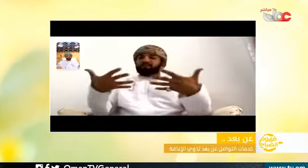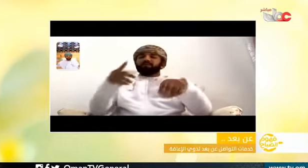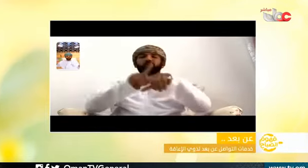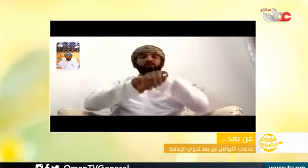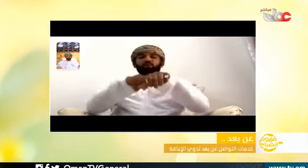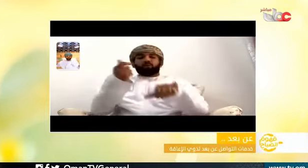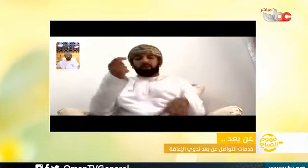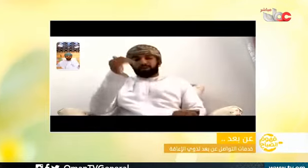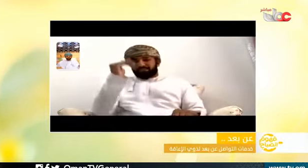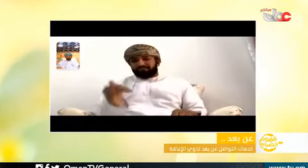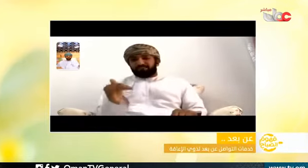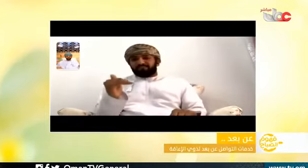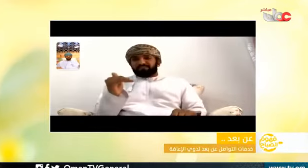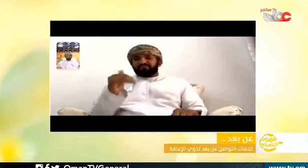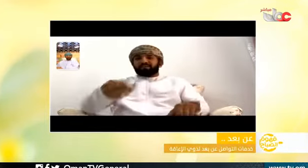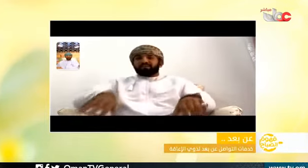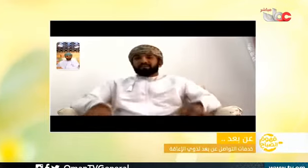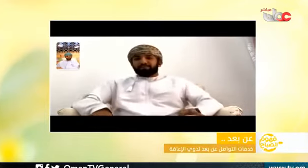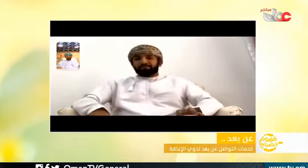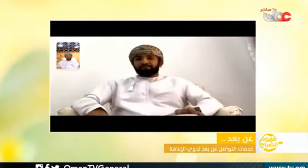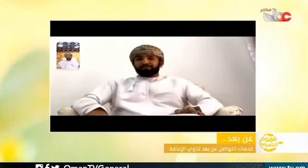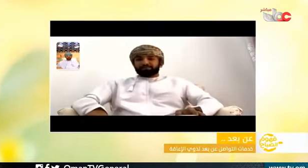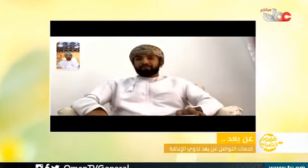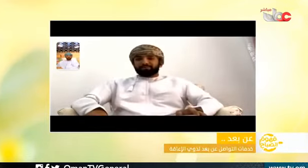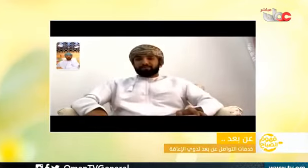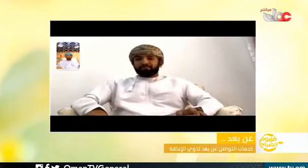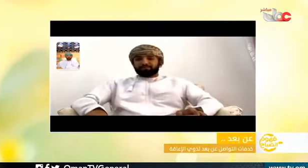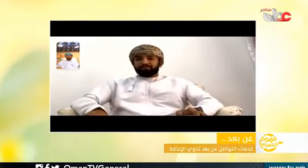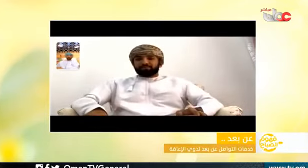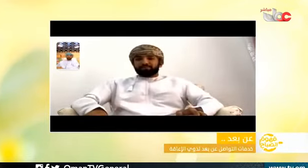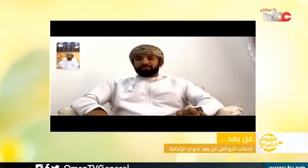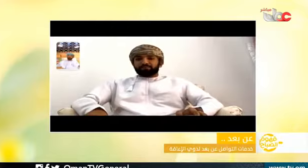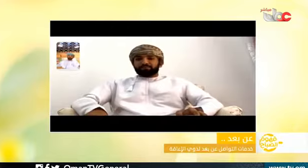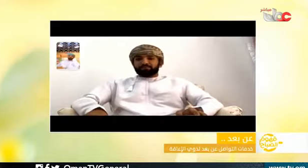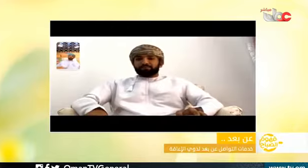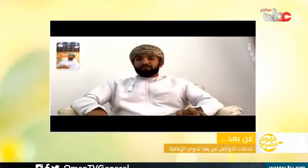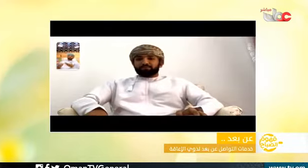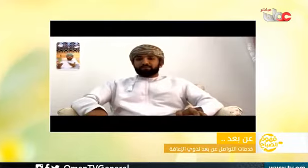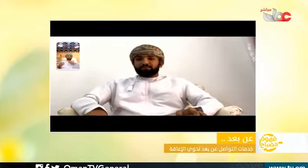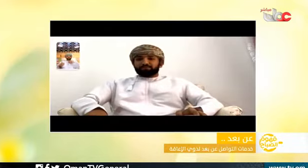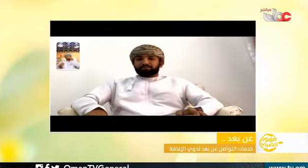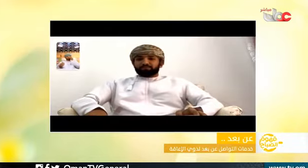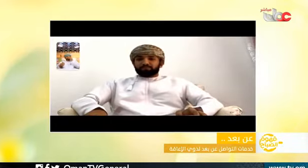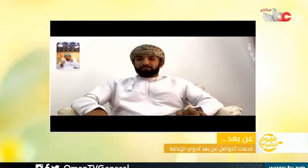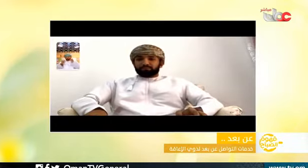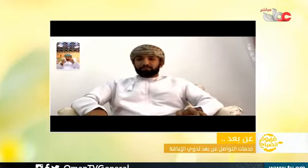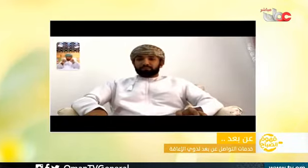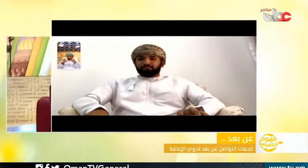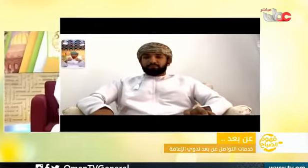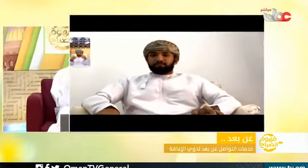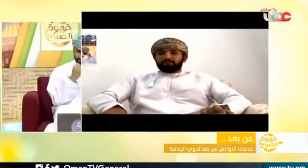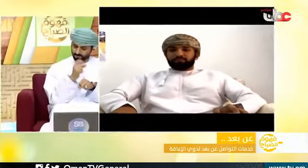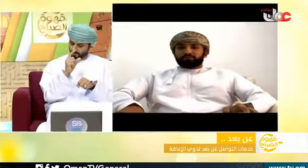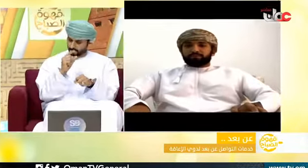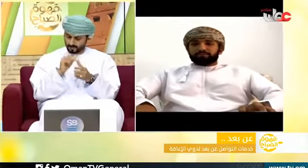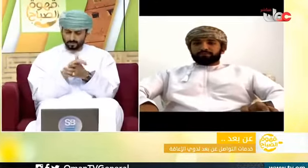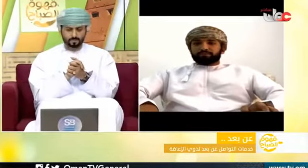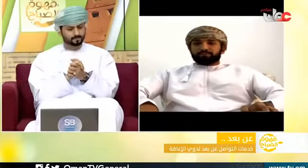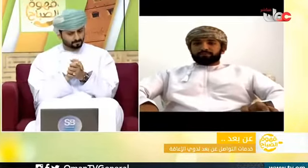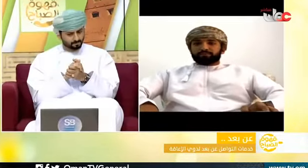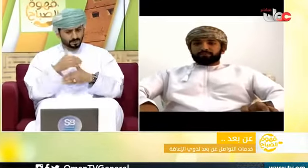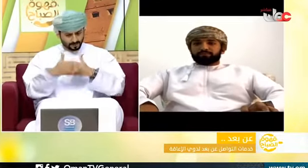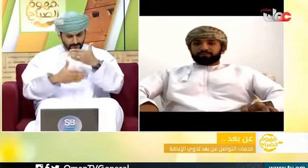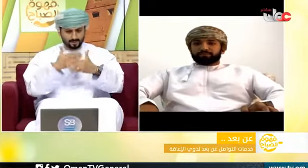الوقت الحالي، التقنية هي ربما قلصت العبء والعمل الجاد لكل مترجم. هذا شيء رائع جدا ما شاء الله،